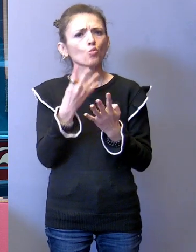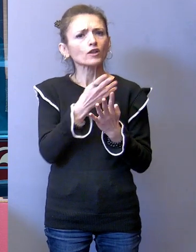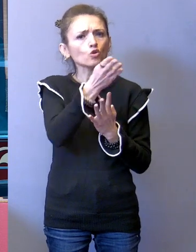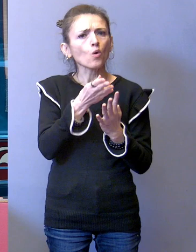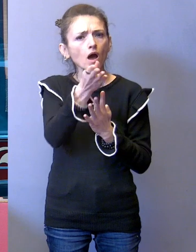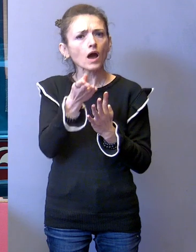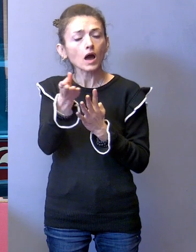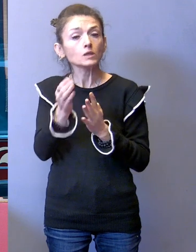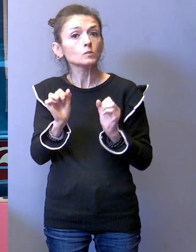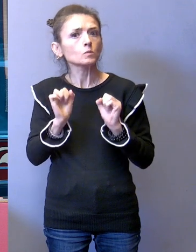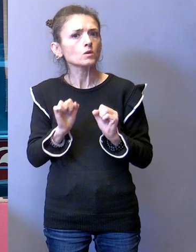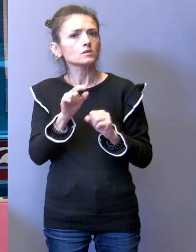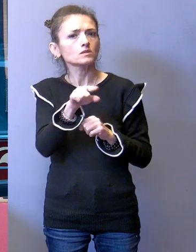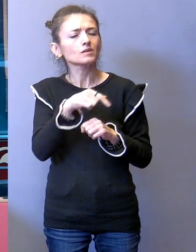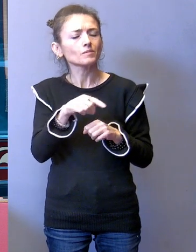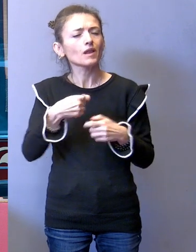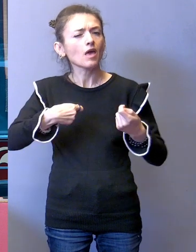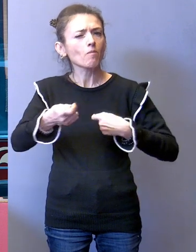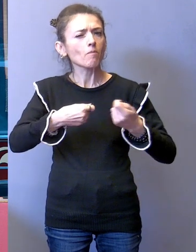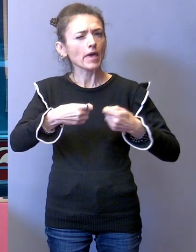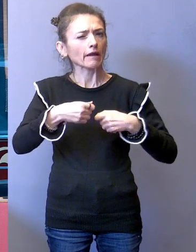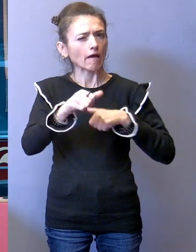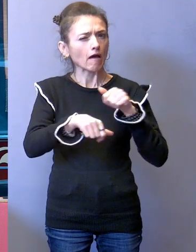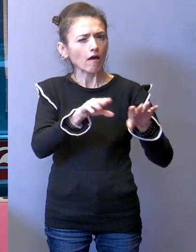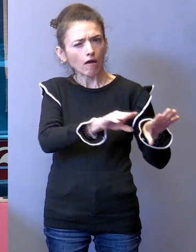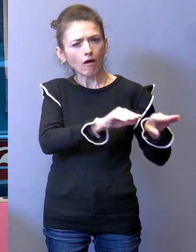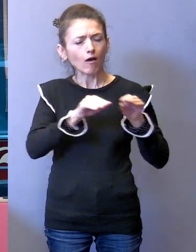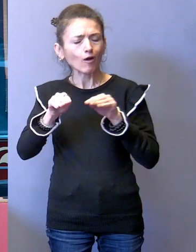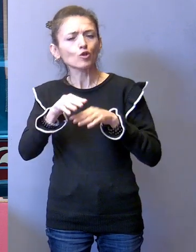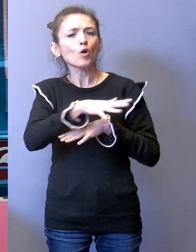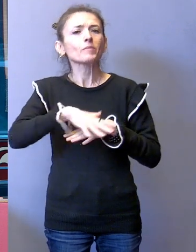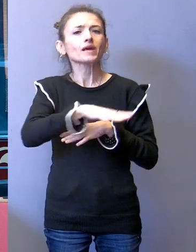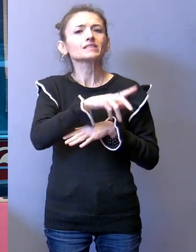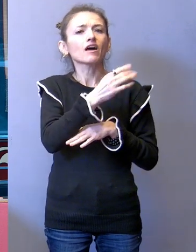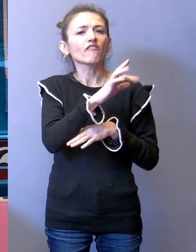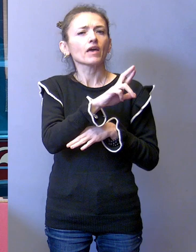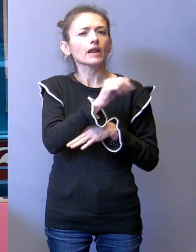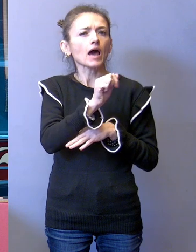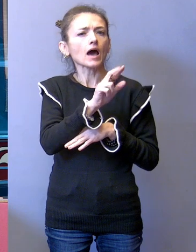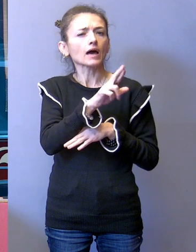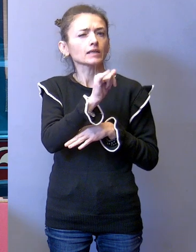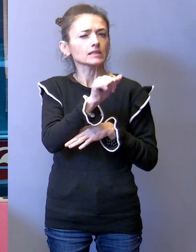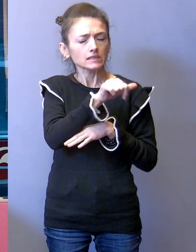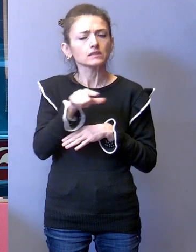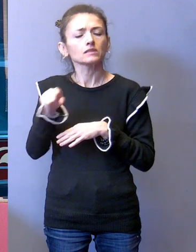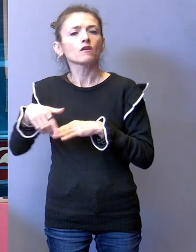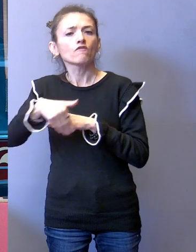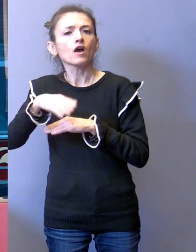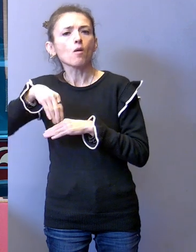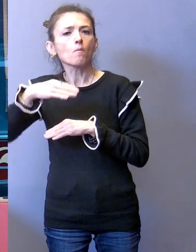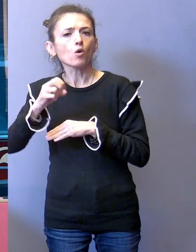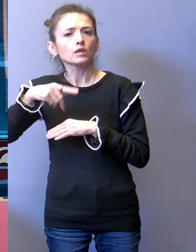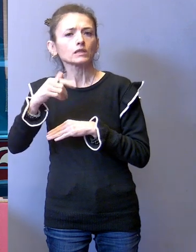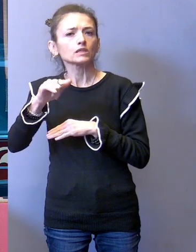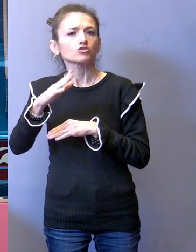al probabile spostamento del mercato rionale da Piazza Galileo Ferraris a via Monticelli o altro luogo e se sono state coinvolte